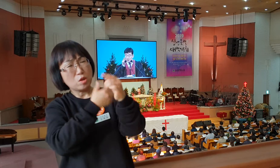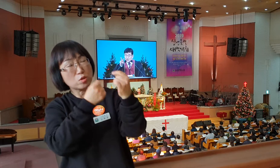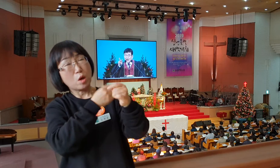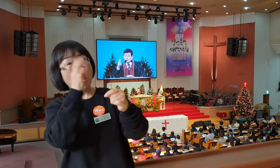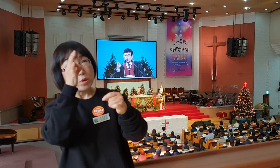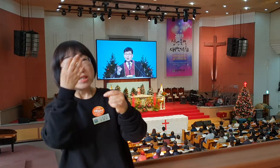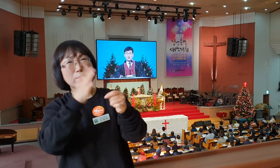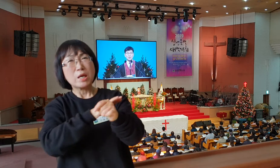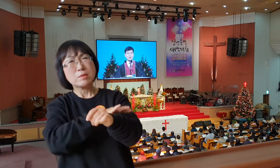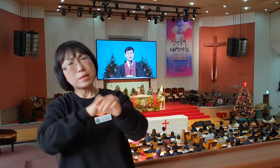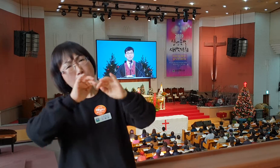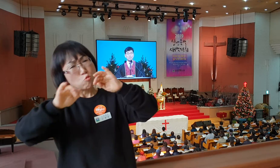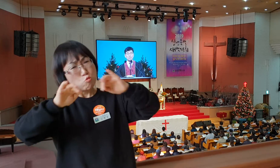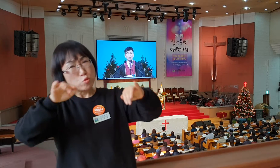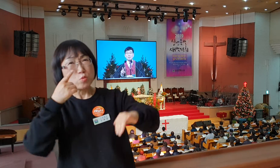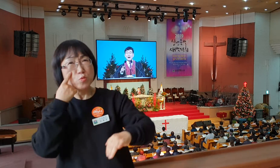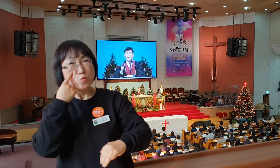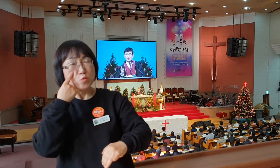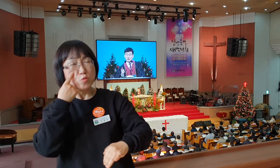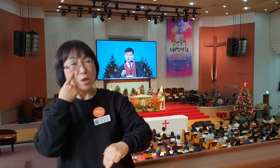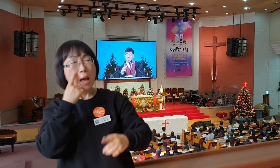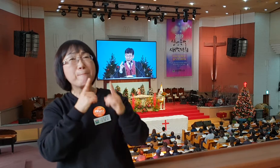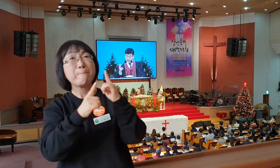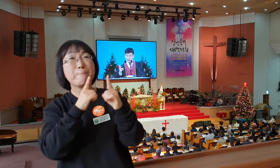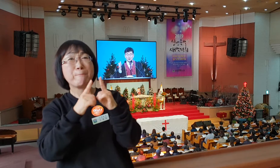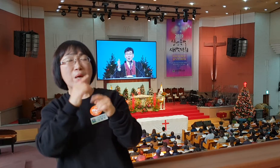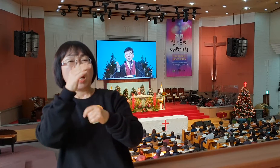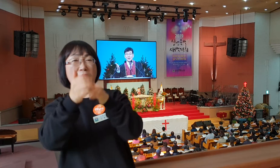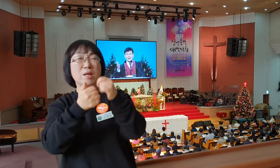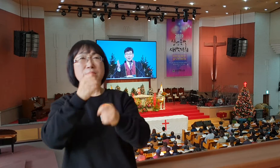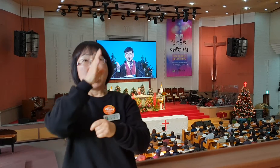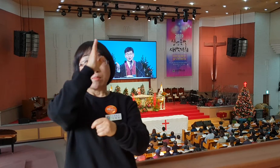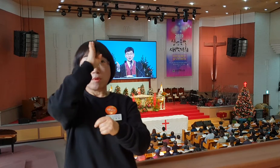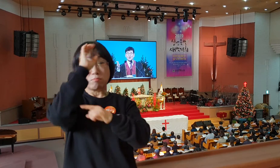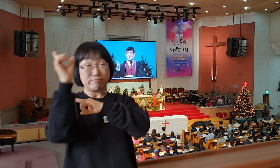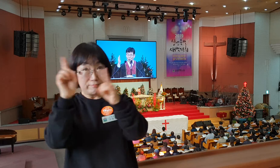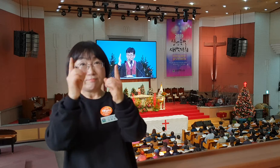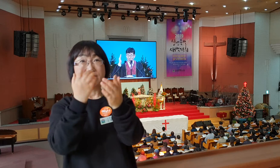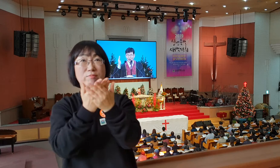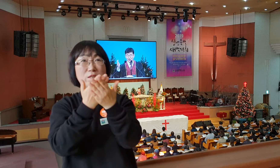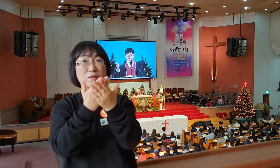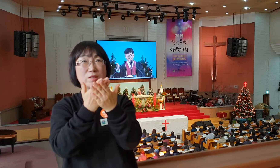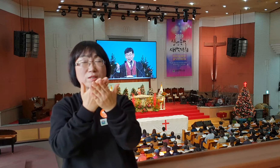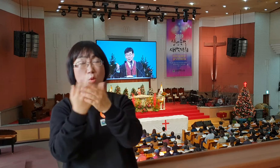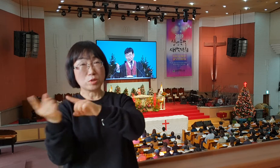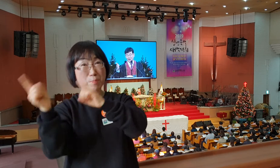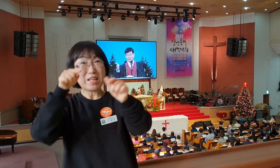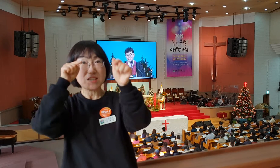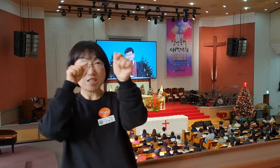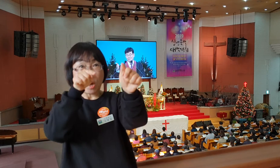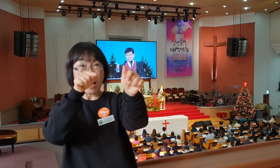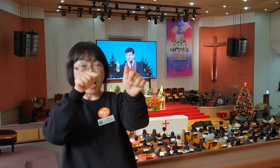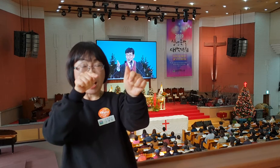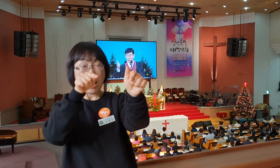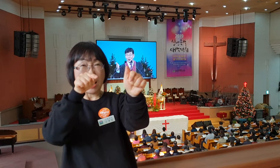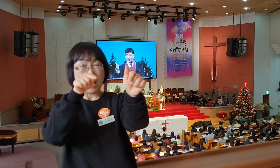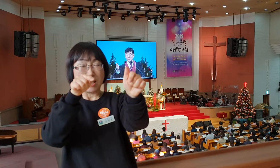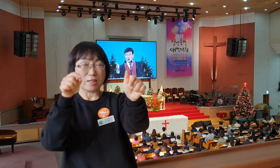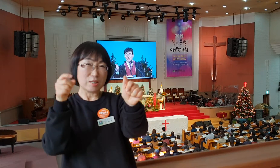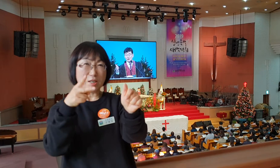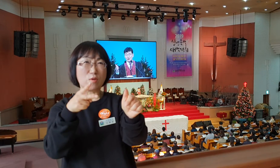보이지만 그거 잘 공부하셔야 됩니다 말하는 거예요 하나님이 병났게 해주셔야 고침반을 찌어다라고 얘기 나눴어요